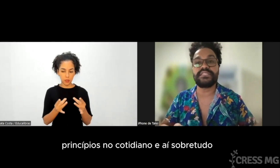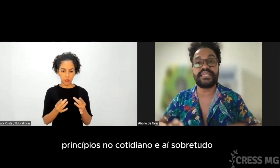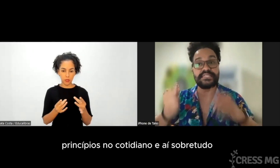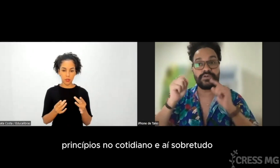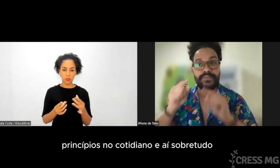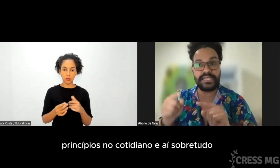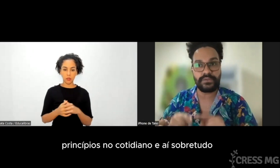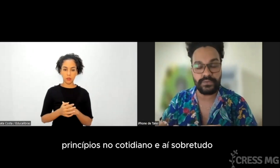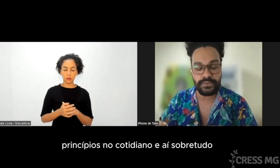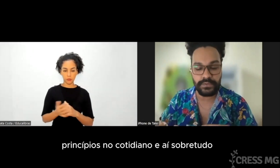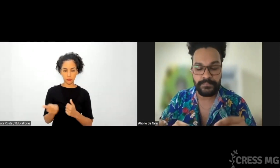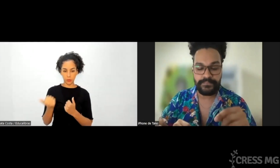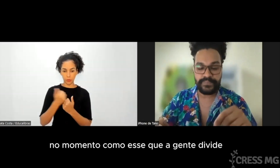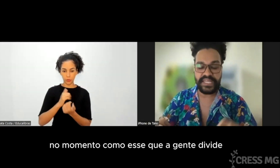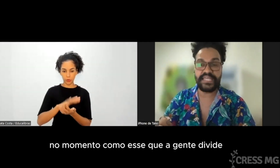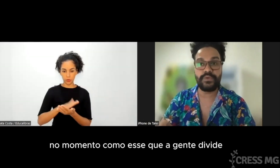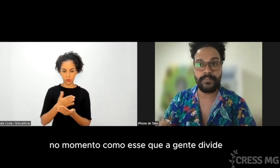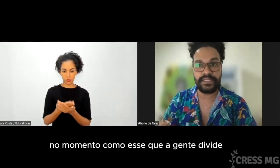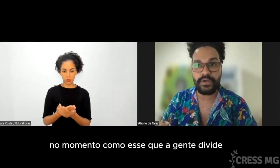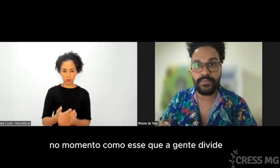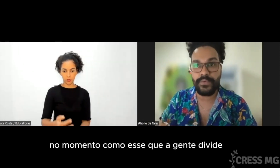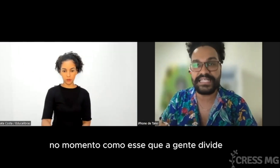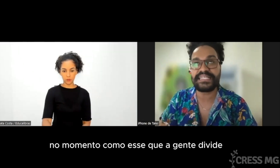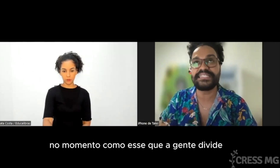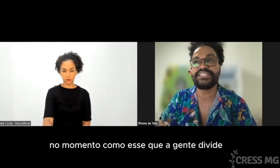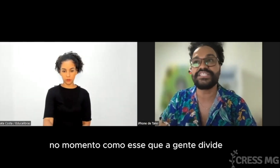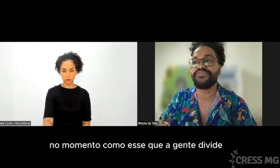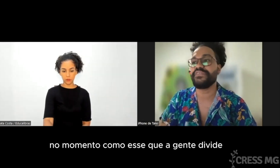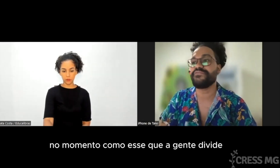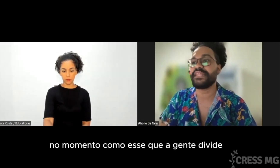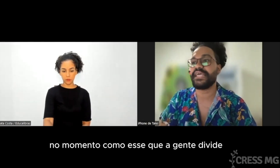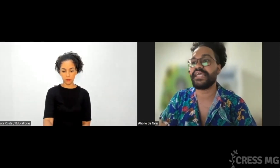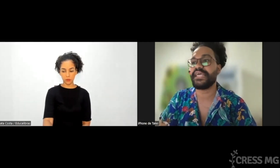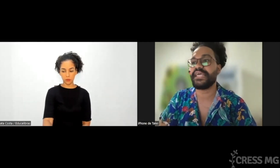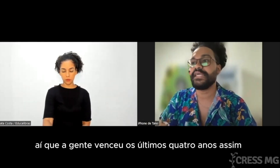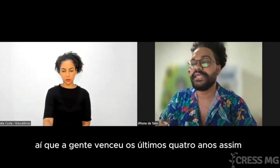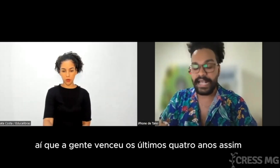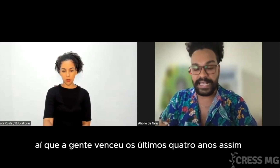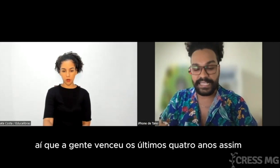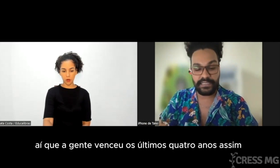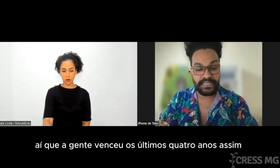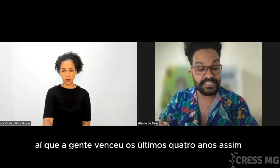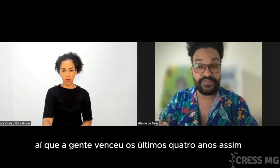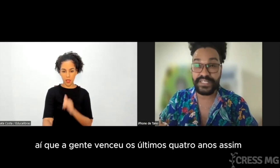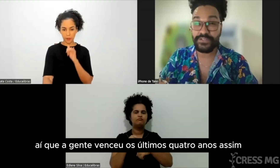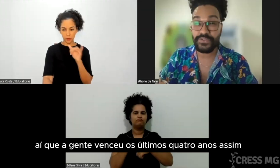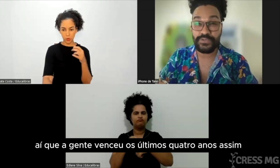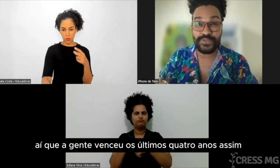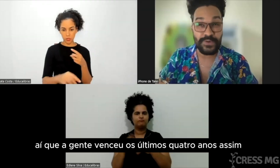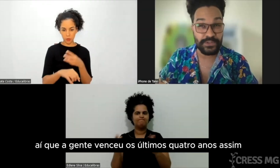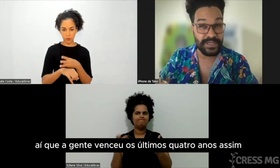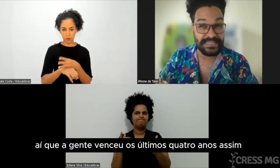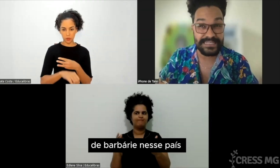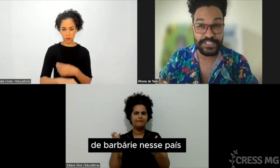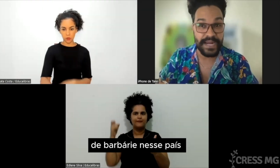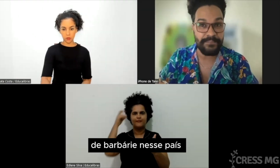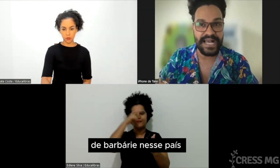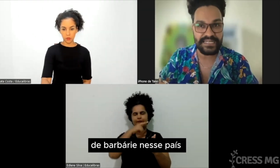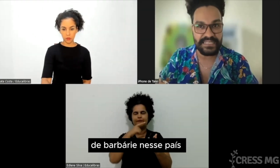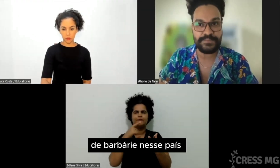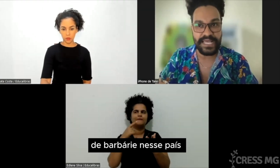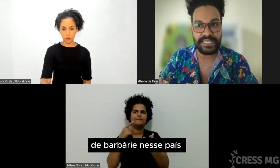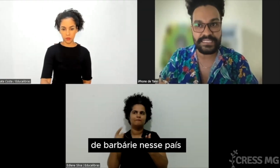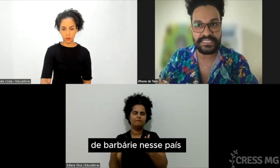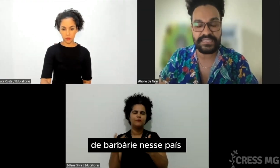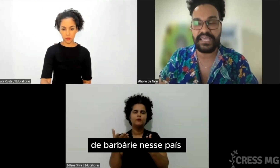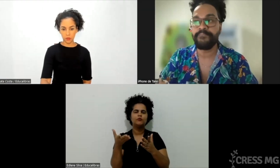cotidiano. E aí, sobretudo, né, no momento como esse que a gente vive, né, aí que a gente vê os últimos 4 anos assim de barbárie